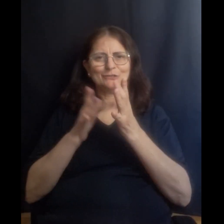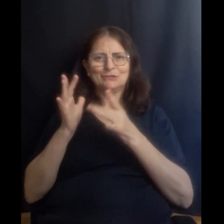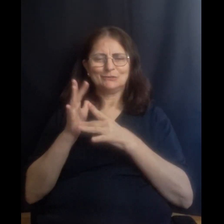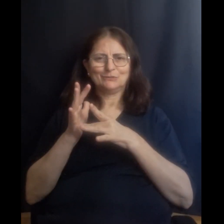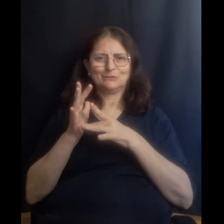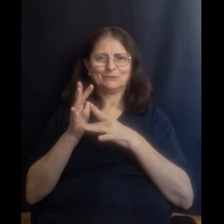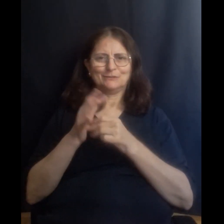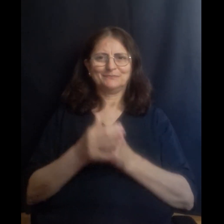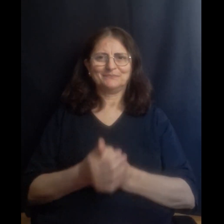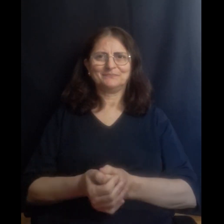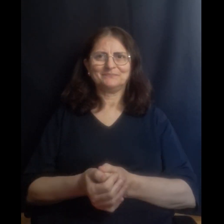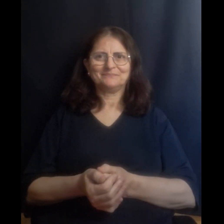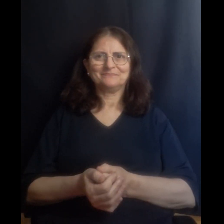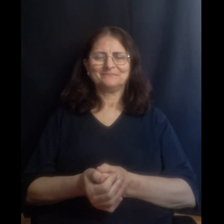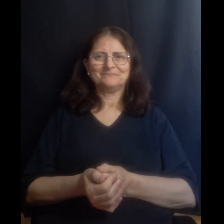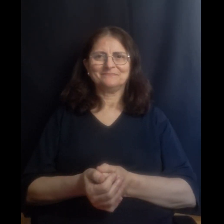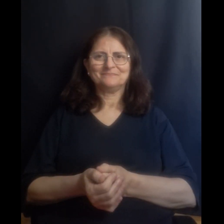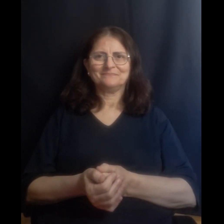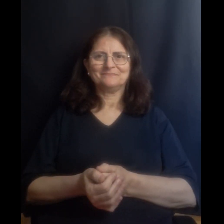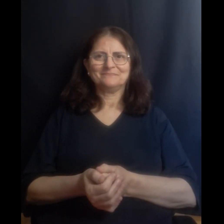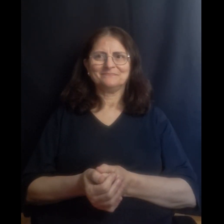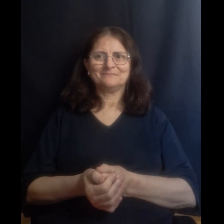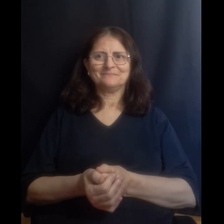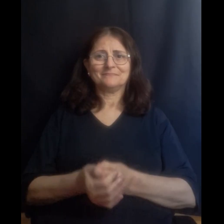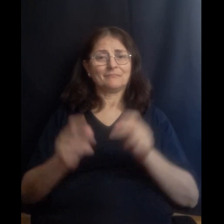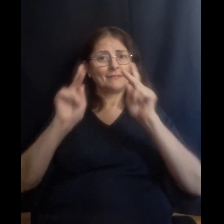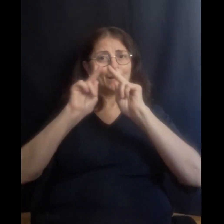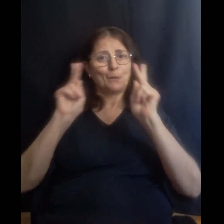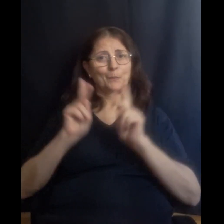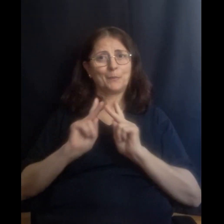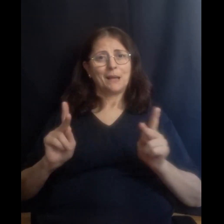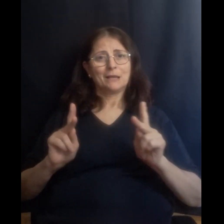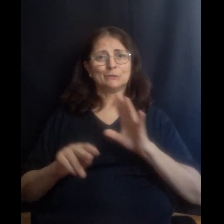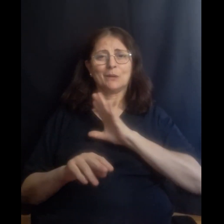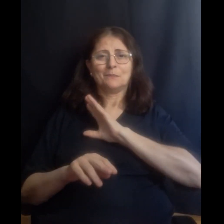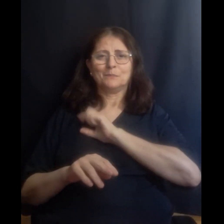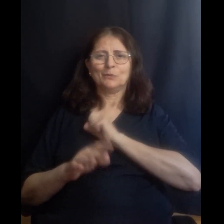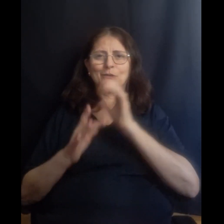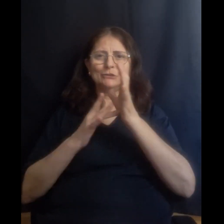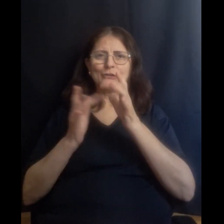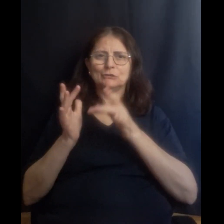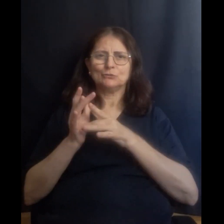nosso Mestre Jesus. Que